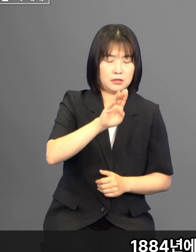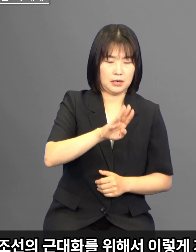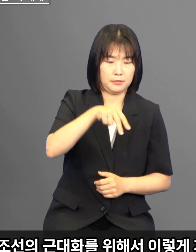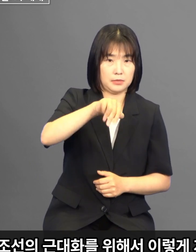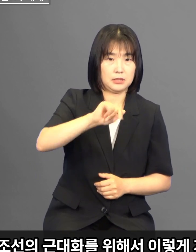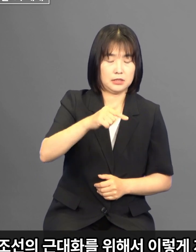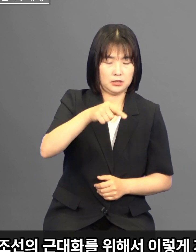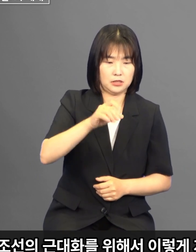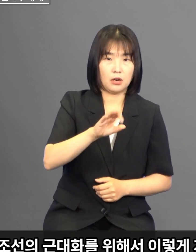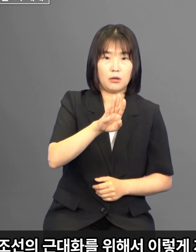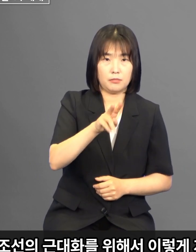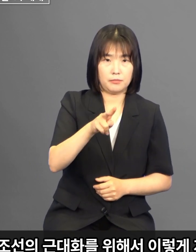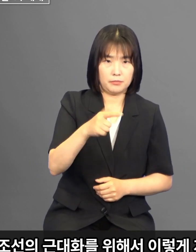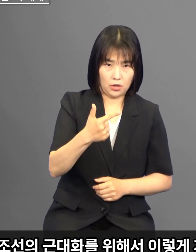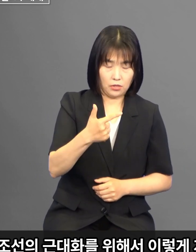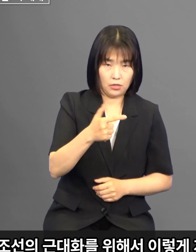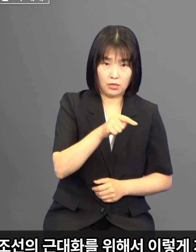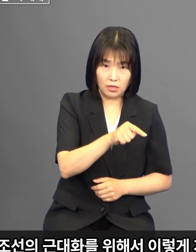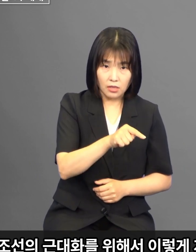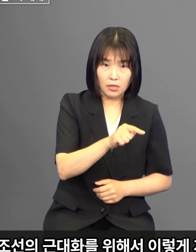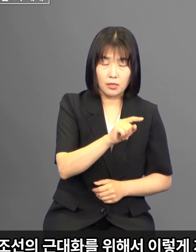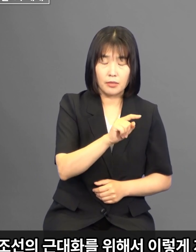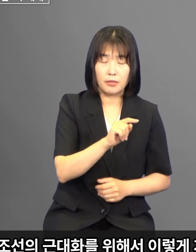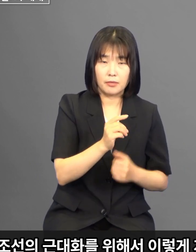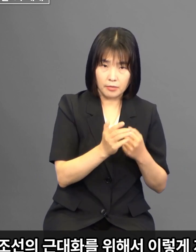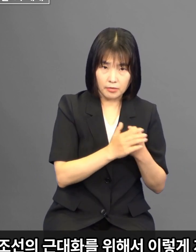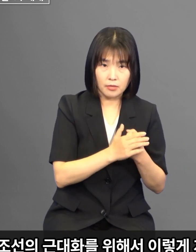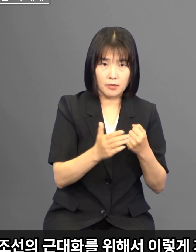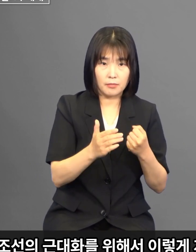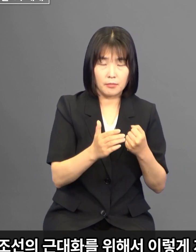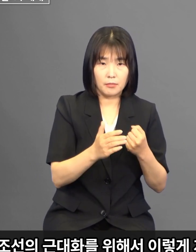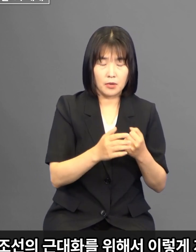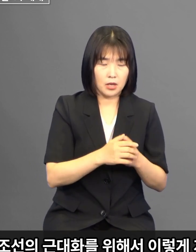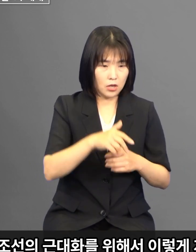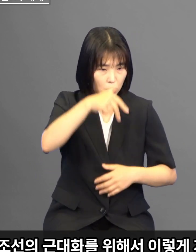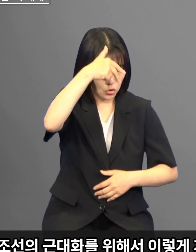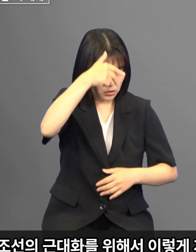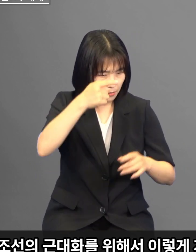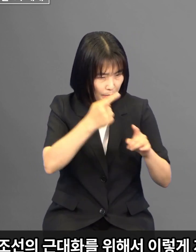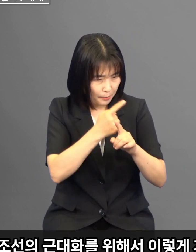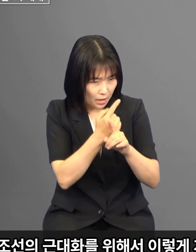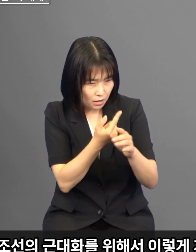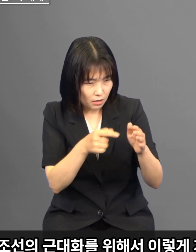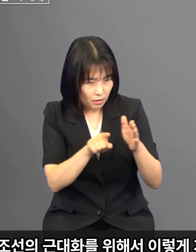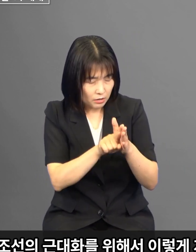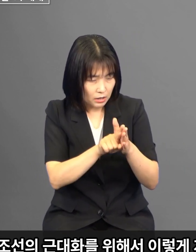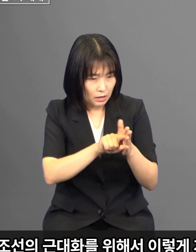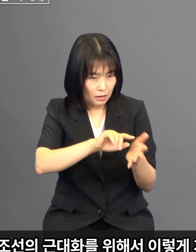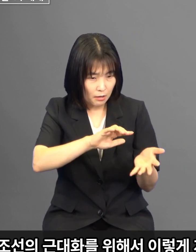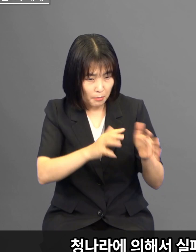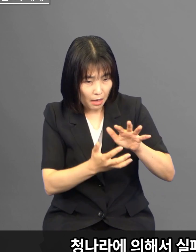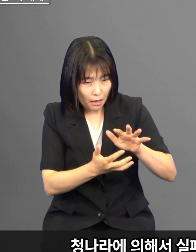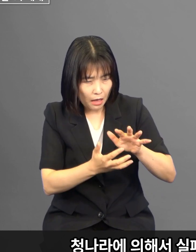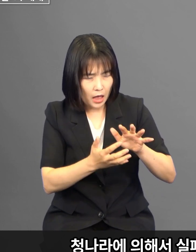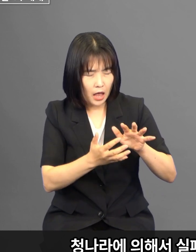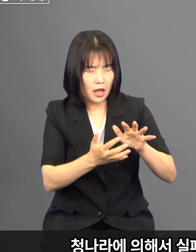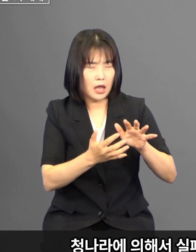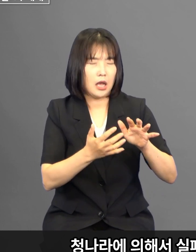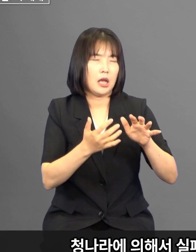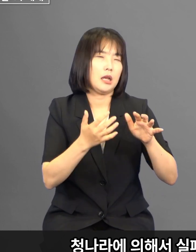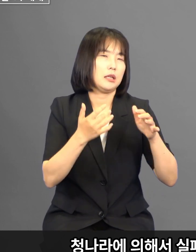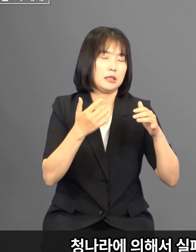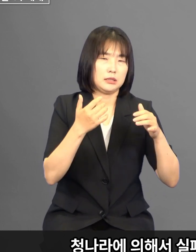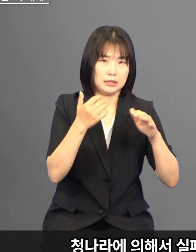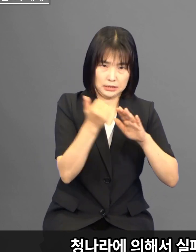해서 조선의 근대화를 위해서 이렇게 개혁을 일으켰다가 실패를 합니다. 3일 만에 청나라에